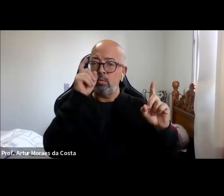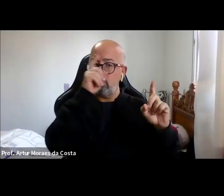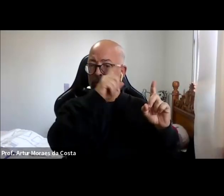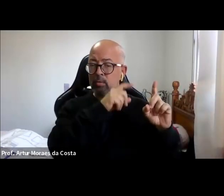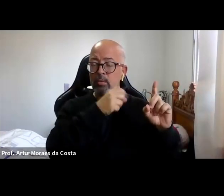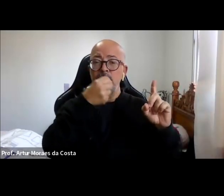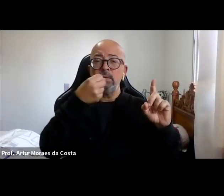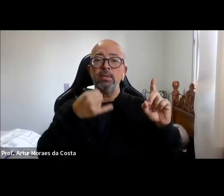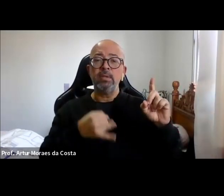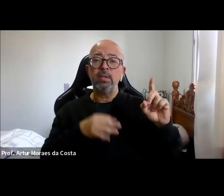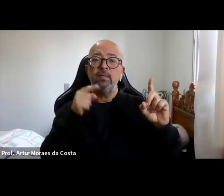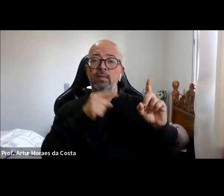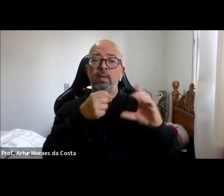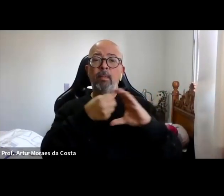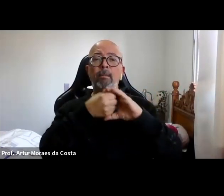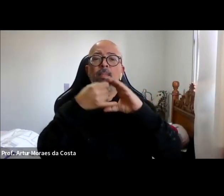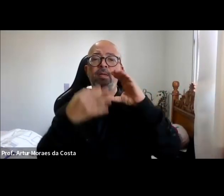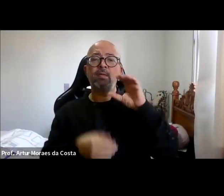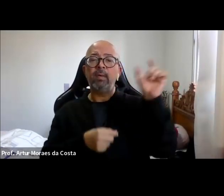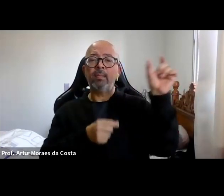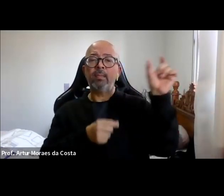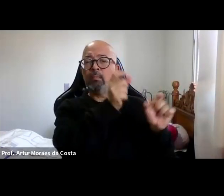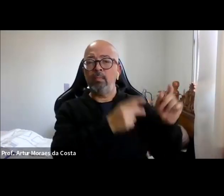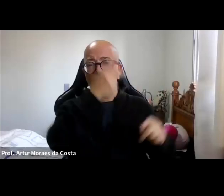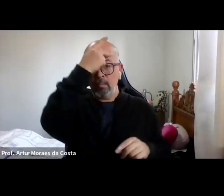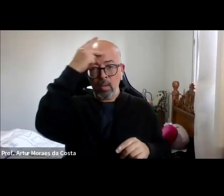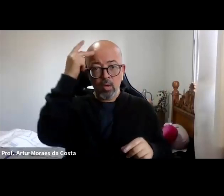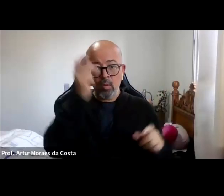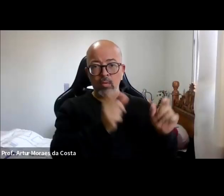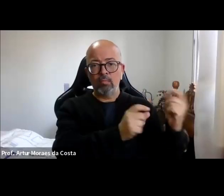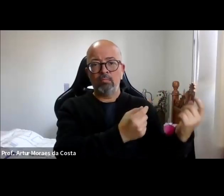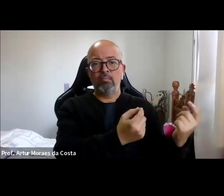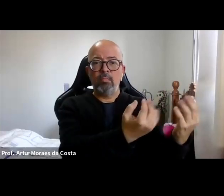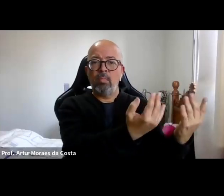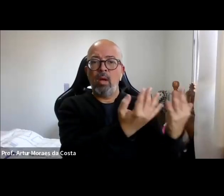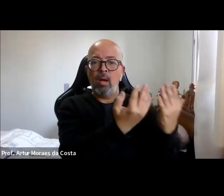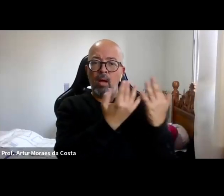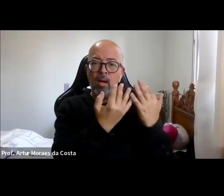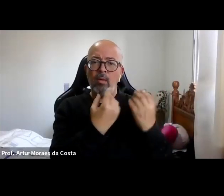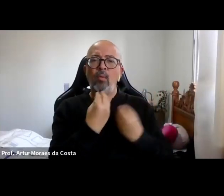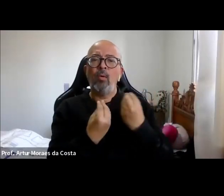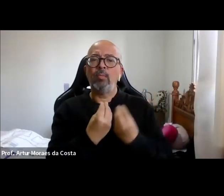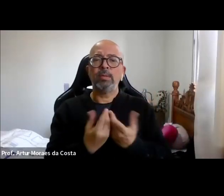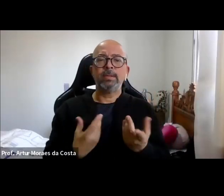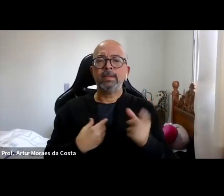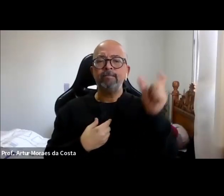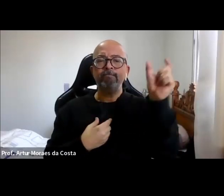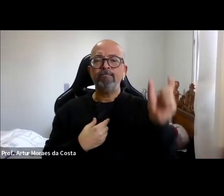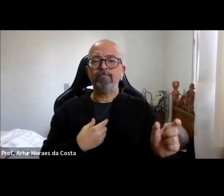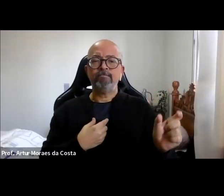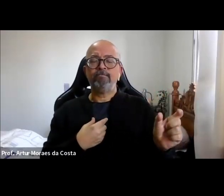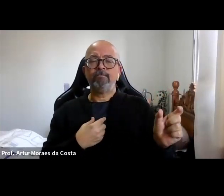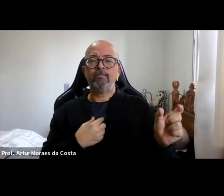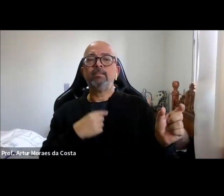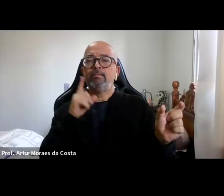personas Qué interesante reto es describir personas no solamente reto